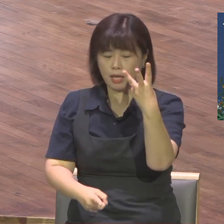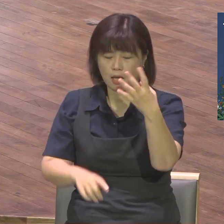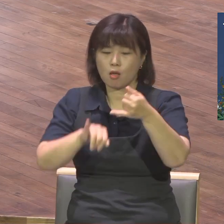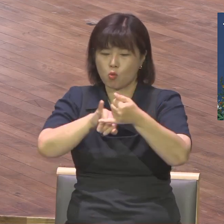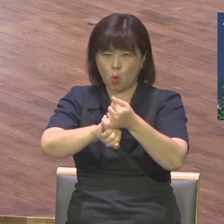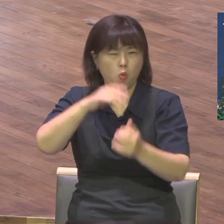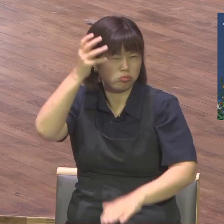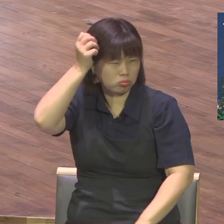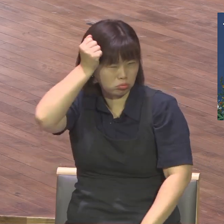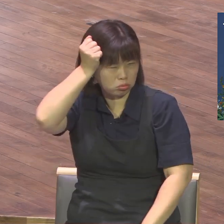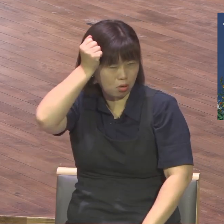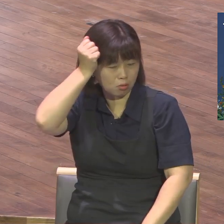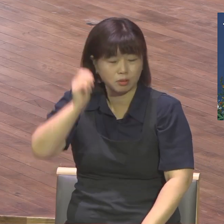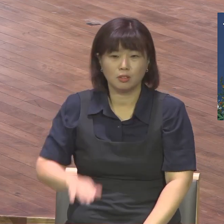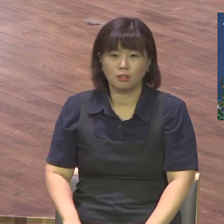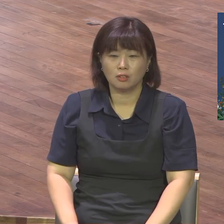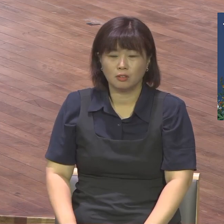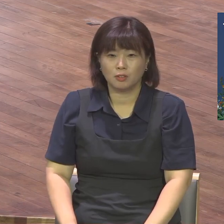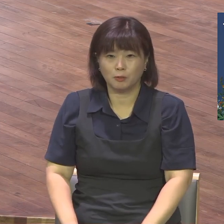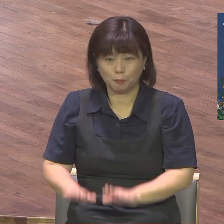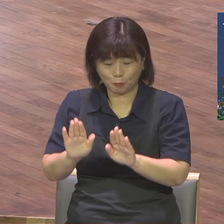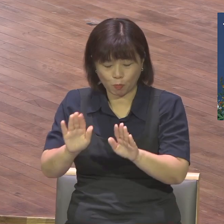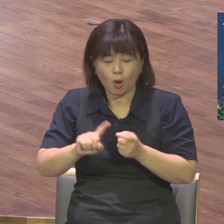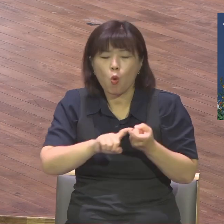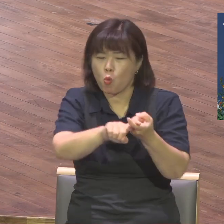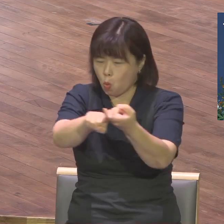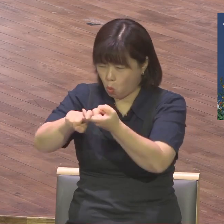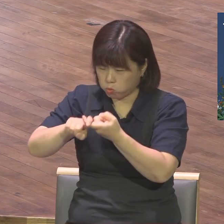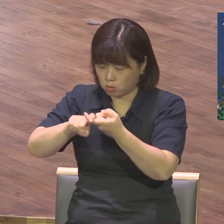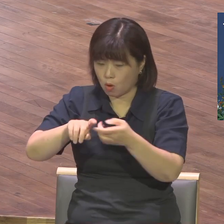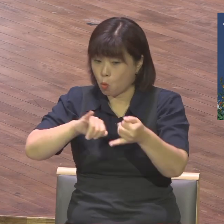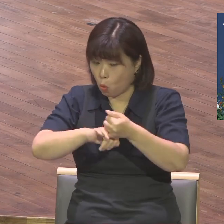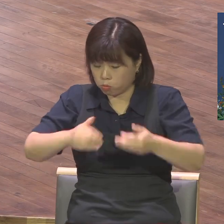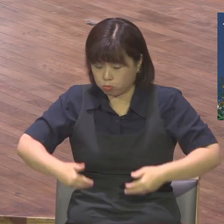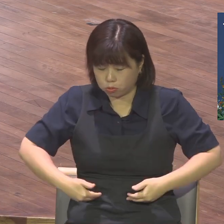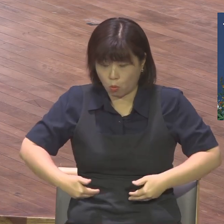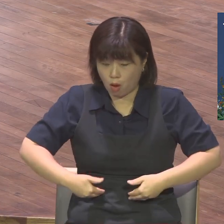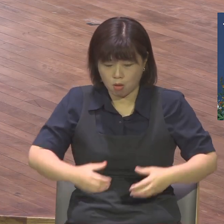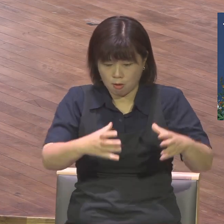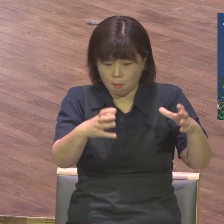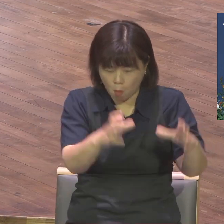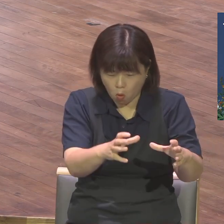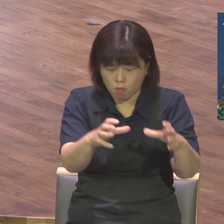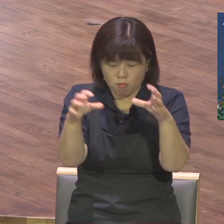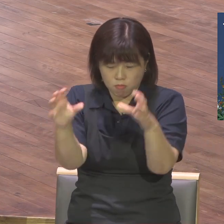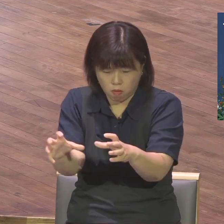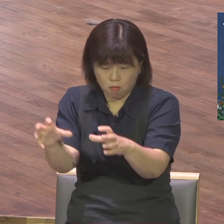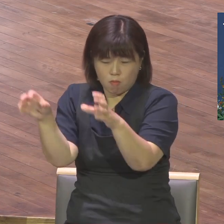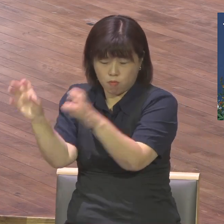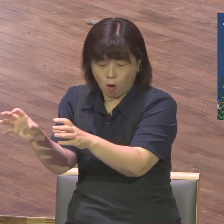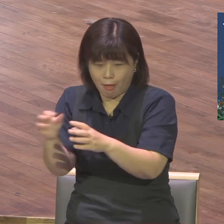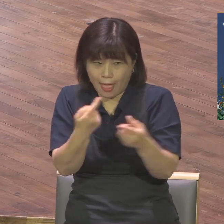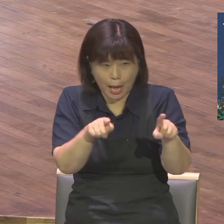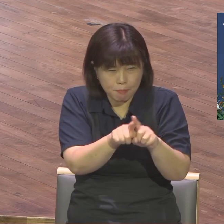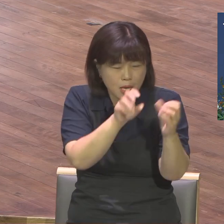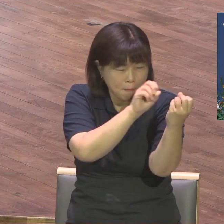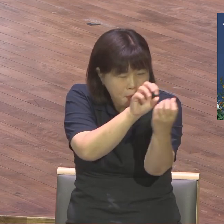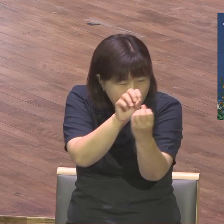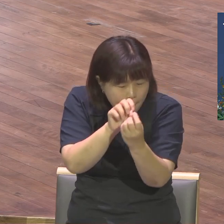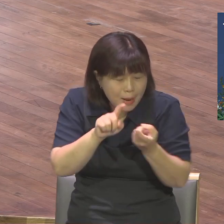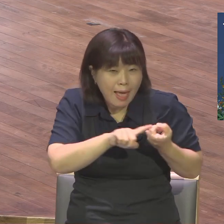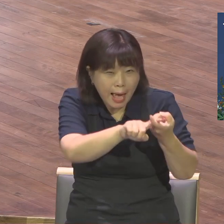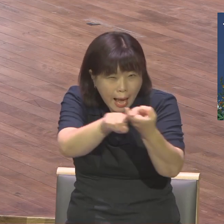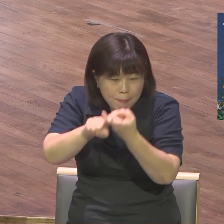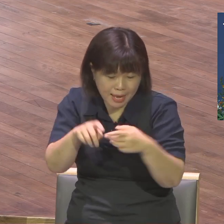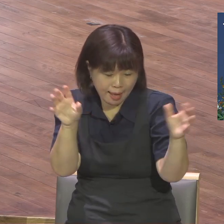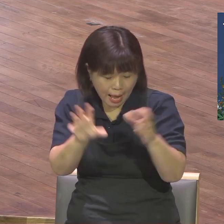공동체. 교회 공동체, 중동부 공동체, 공동체 안이 중요합니다. 이 속에 포럼하면서 이 속에 함께 기도하고 이 속에서